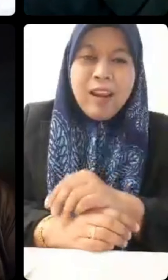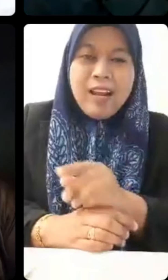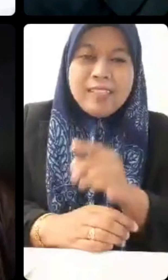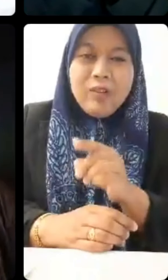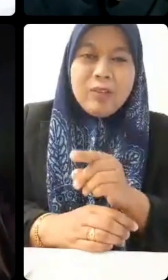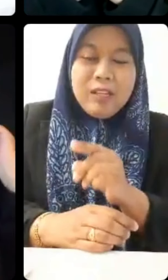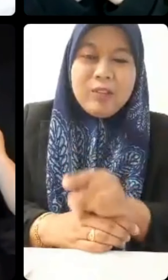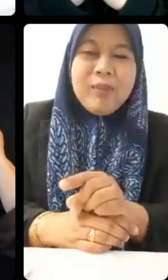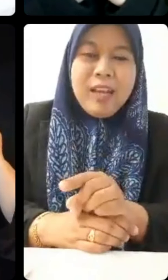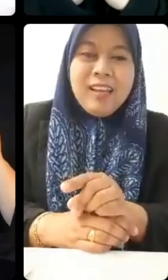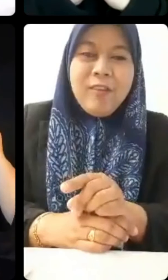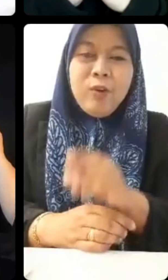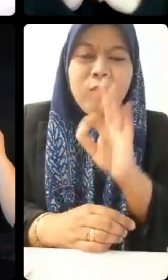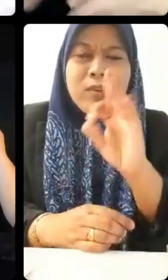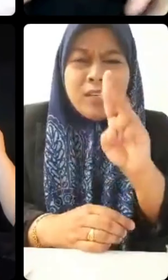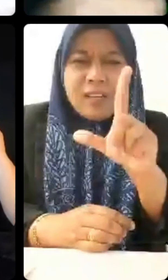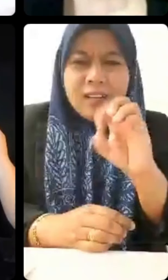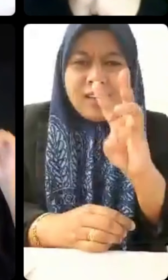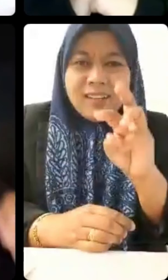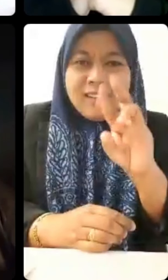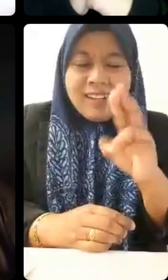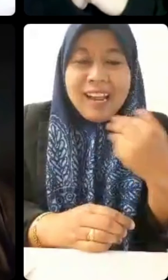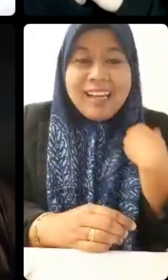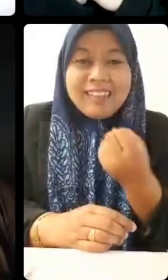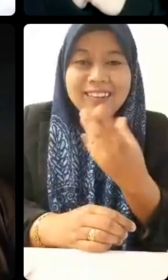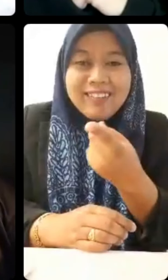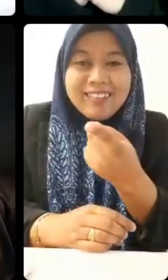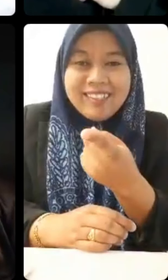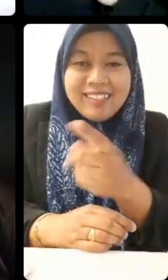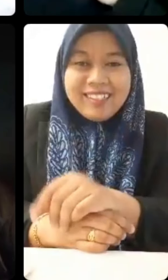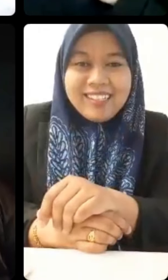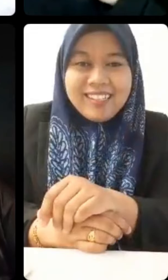Memang mereka menggalakkan saya untuk terus mengajarlah follower.